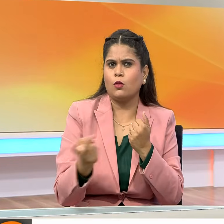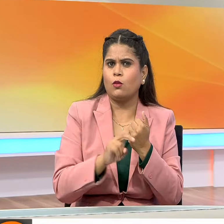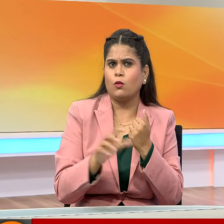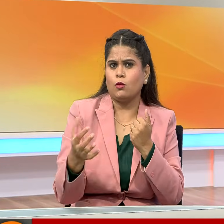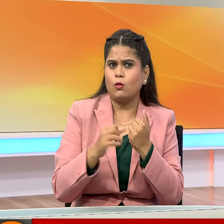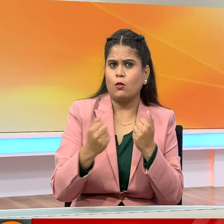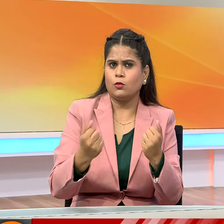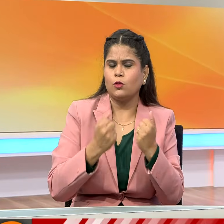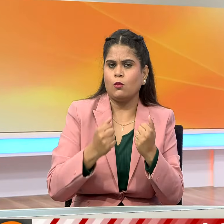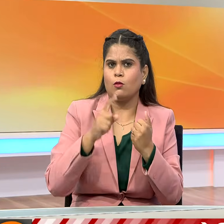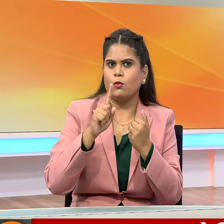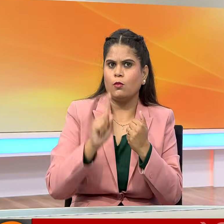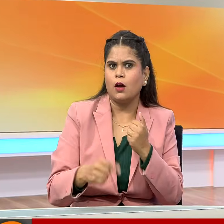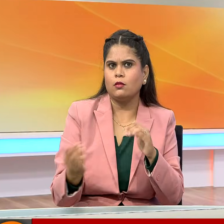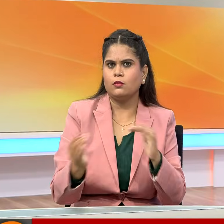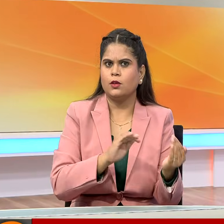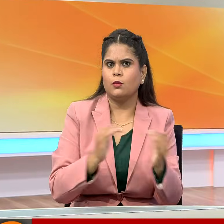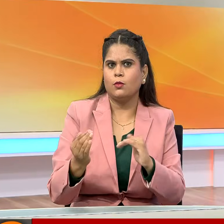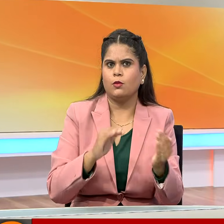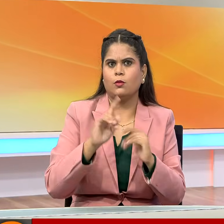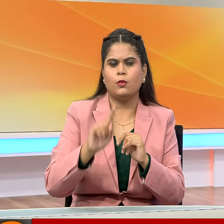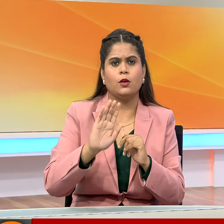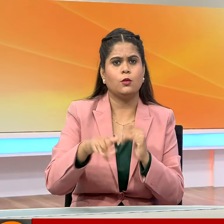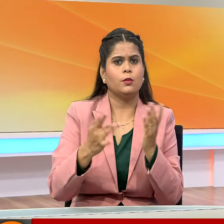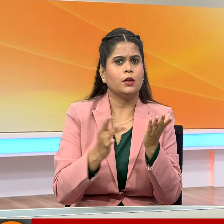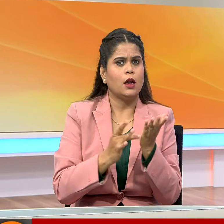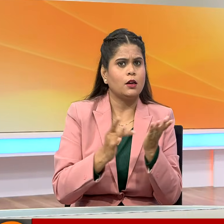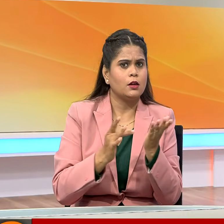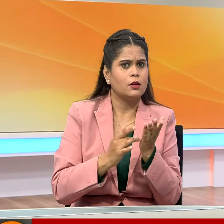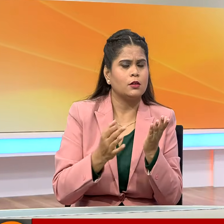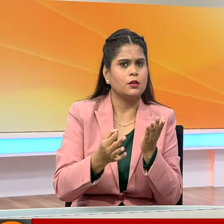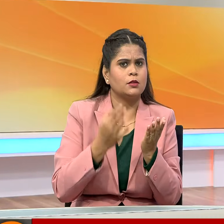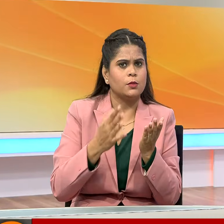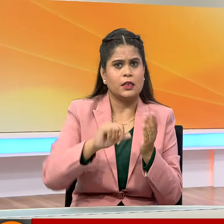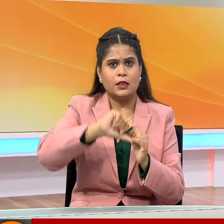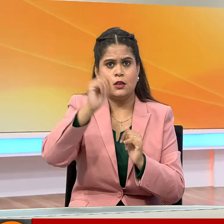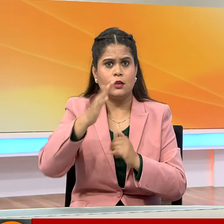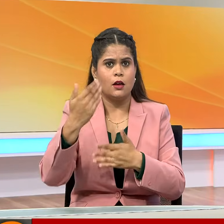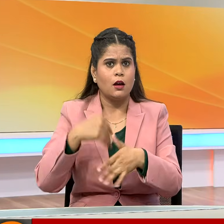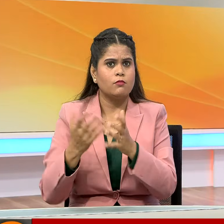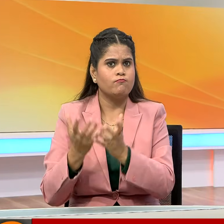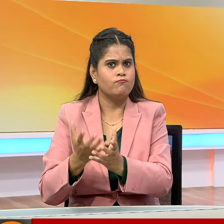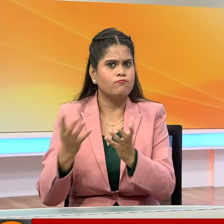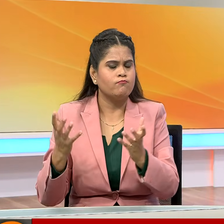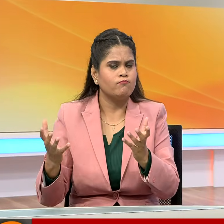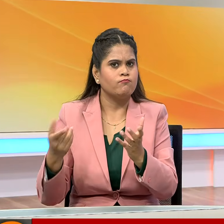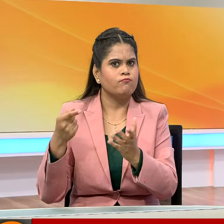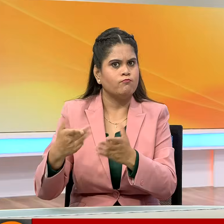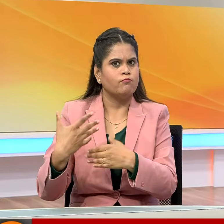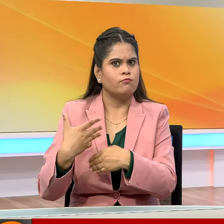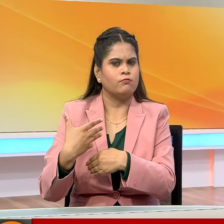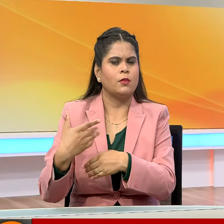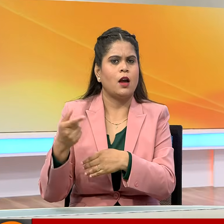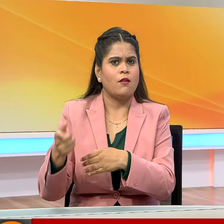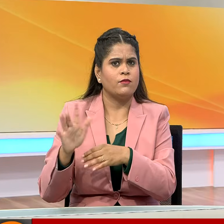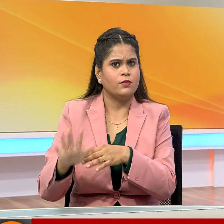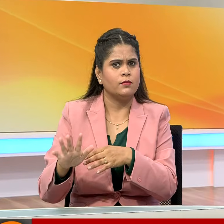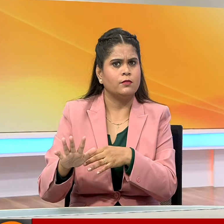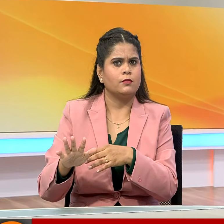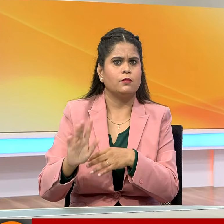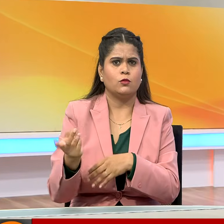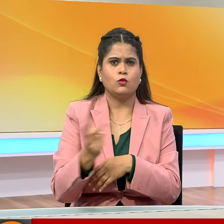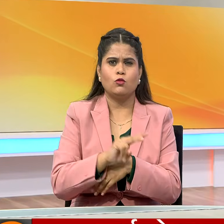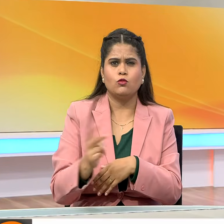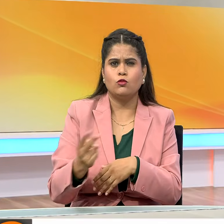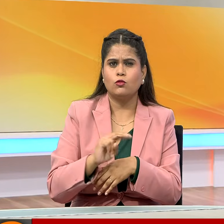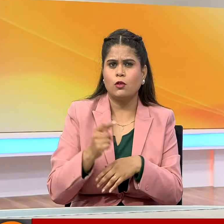करना चाहिए। साथ ही जापान की तकनीकी विशेषज्ञता और भारत की उत्पादन क्षमताओं का इस्तेमाल करते हुए अपनी अपनी नीतियों